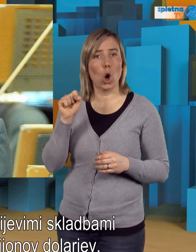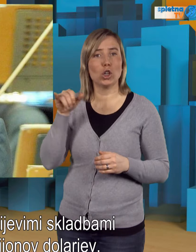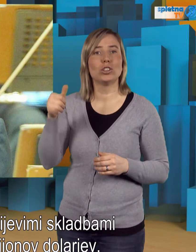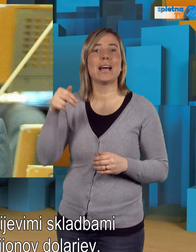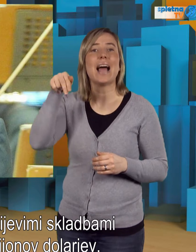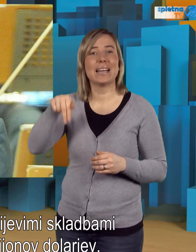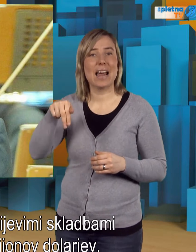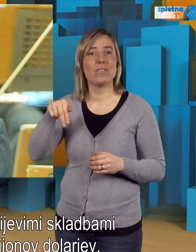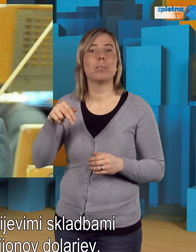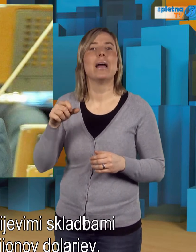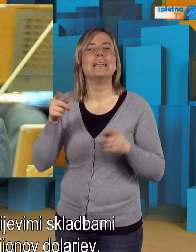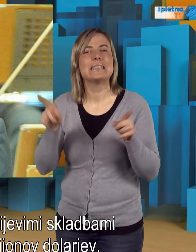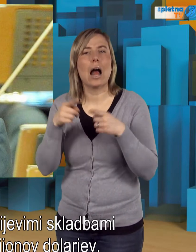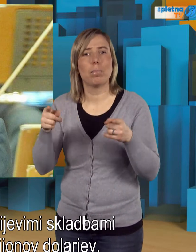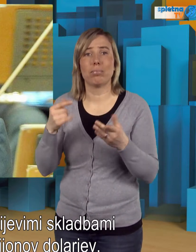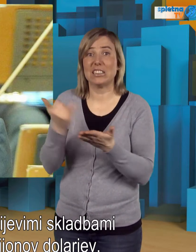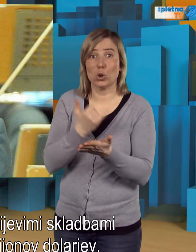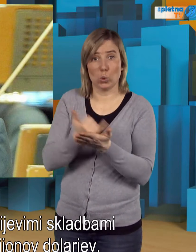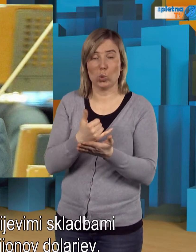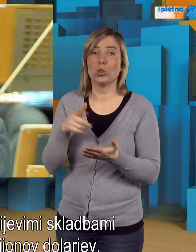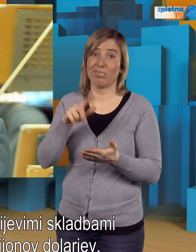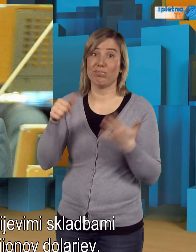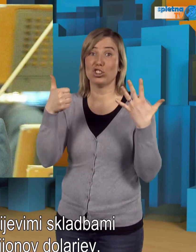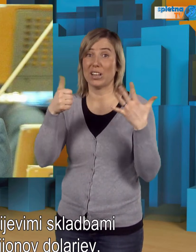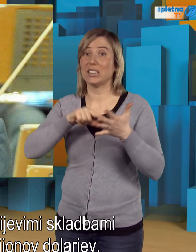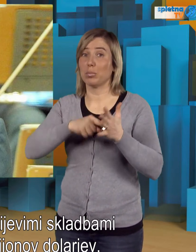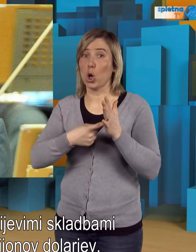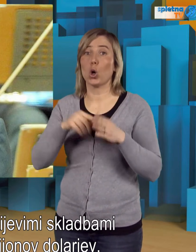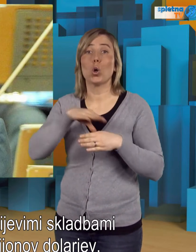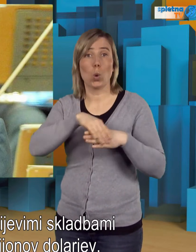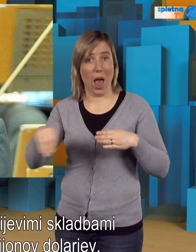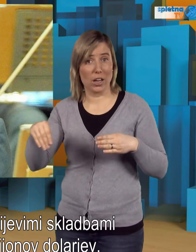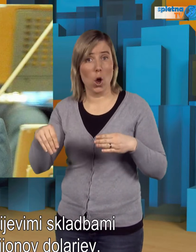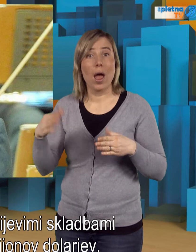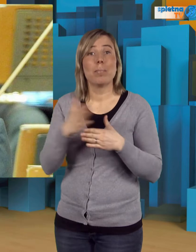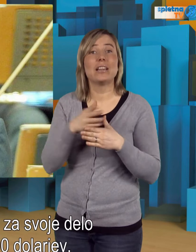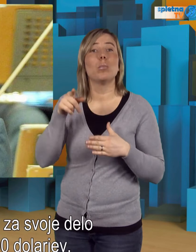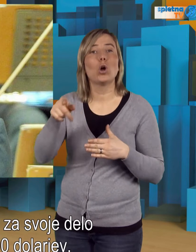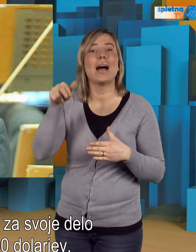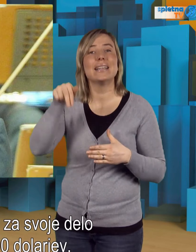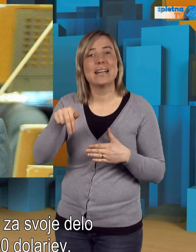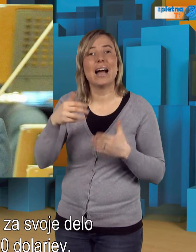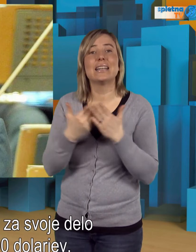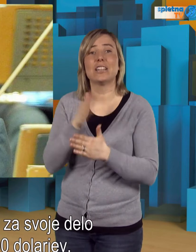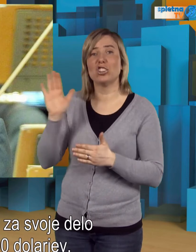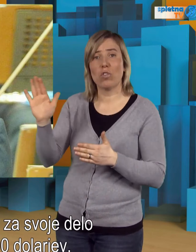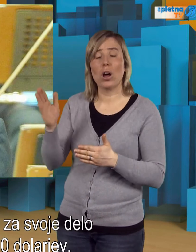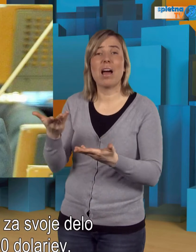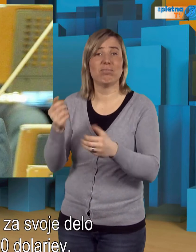Samuragoči je z Nigakijevimi skladbami zaslužil okrog $6 milijonov, medtem ko je Nigaki za svoje delo prejel